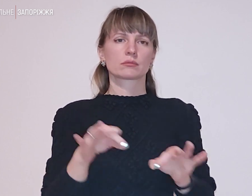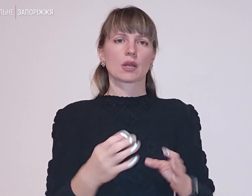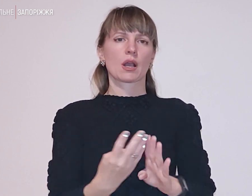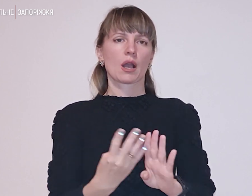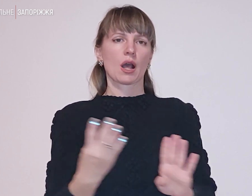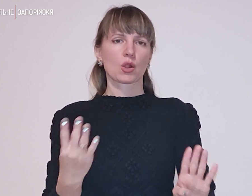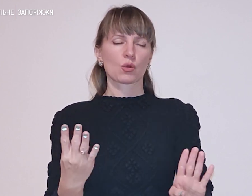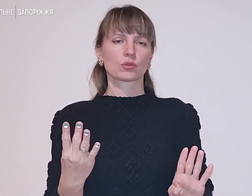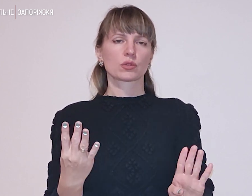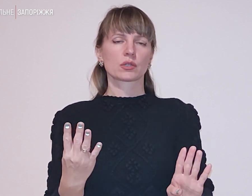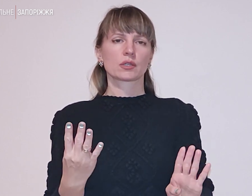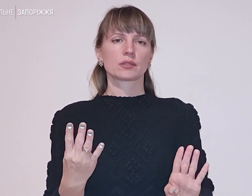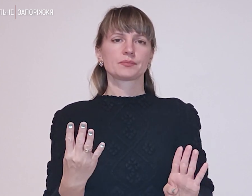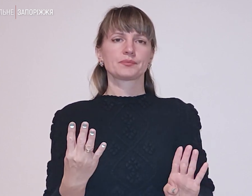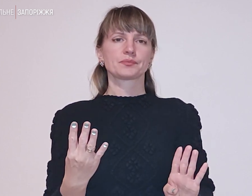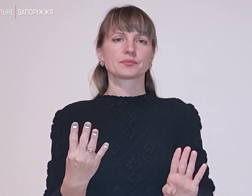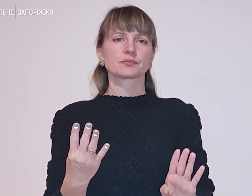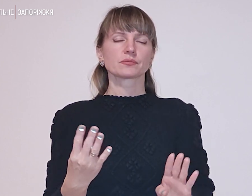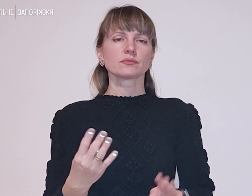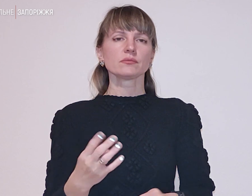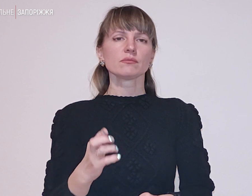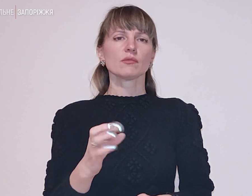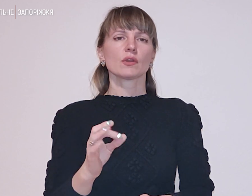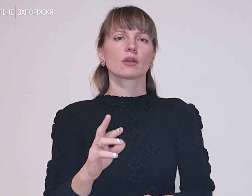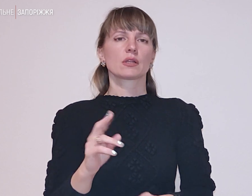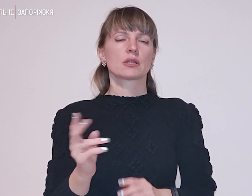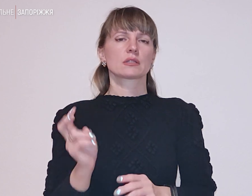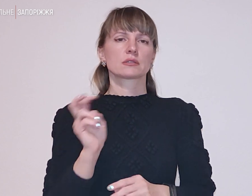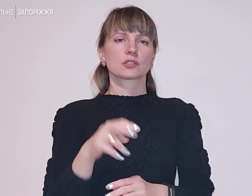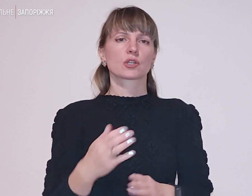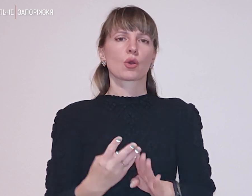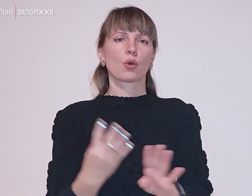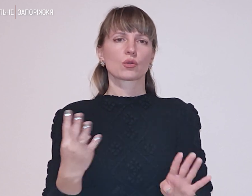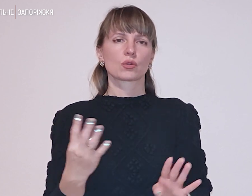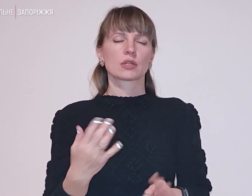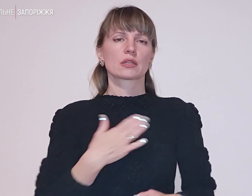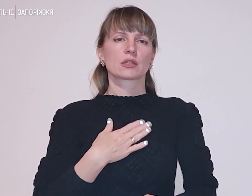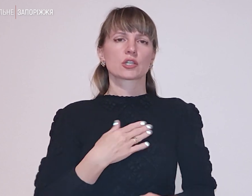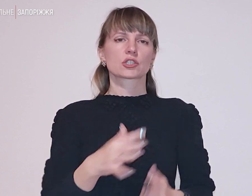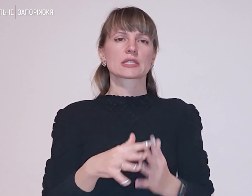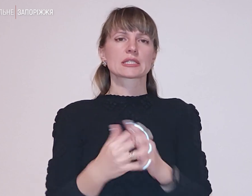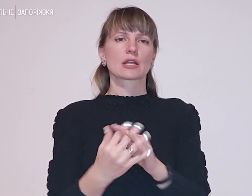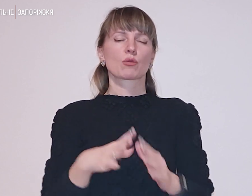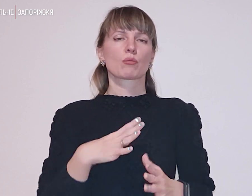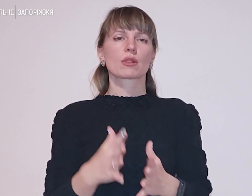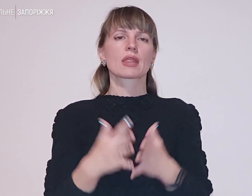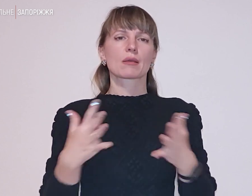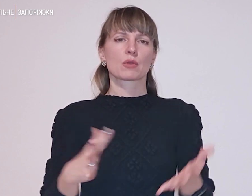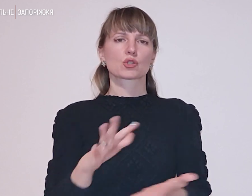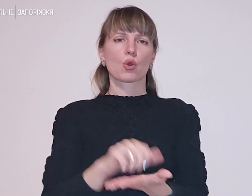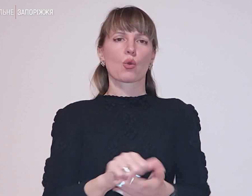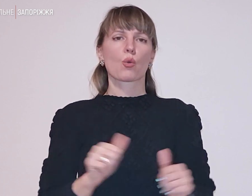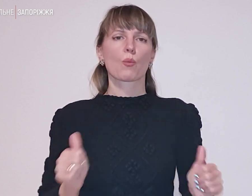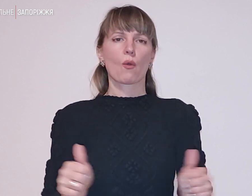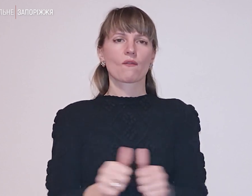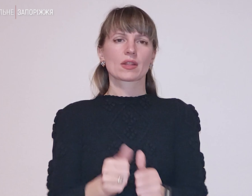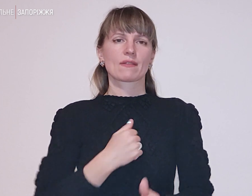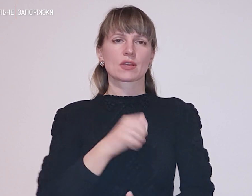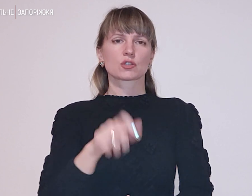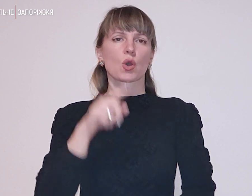Мені довелося звідти поїхати, бо як тільки туди зайшли колони, наше село було найбільш окуповане. Військові російські в